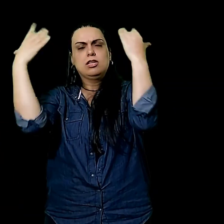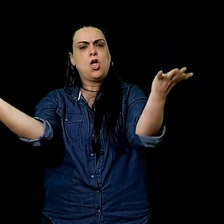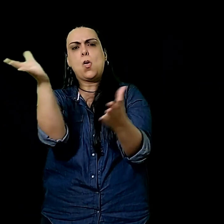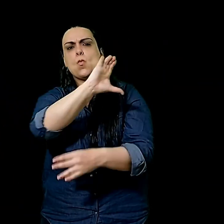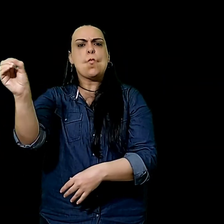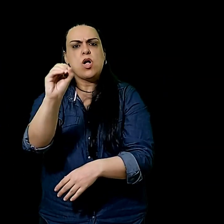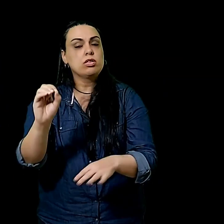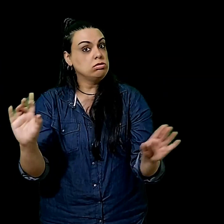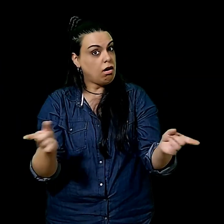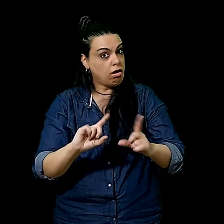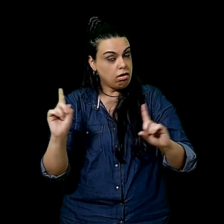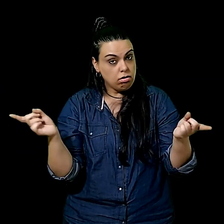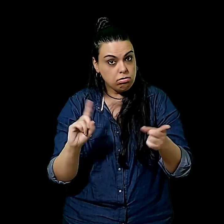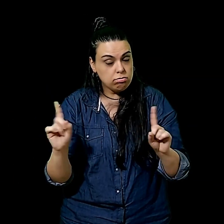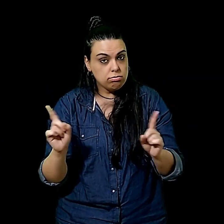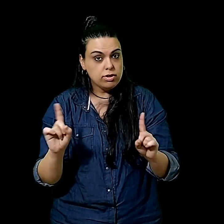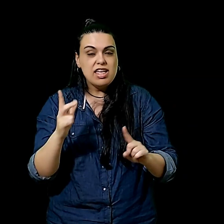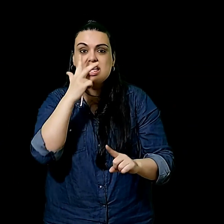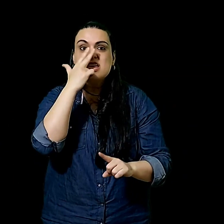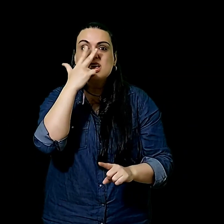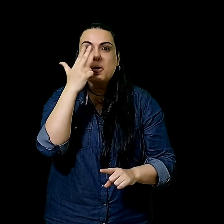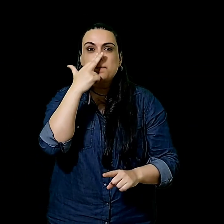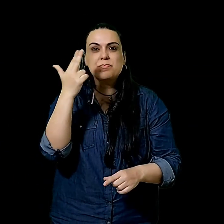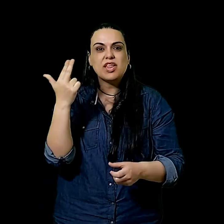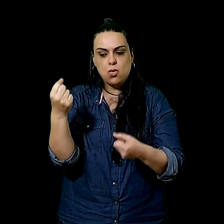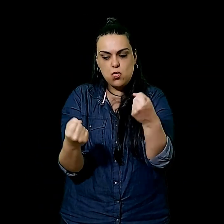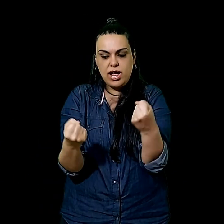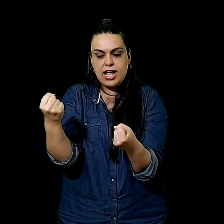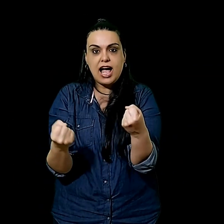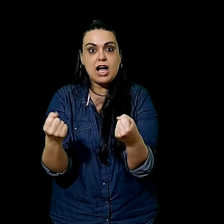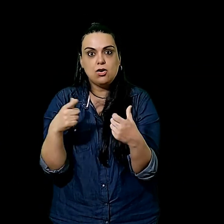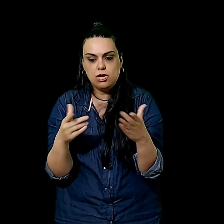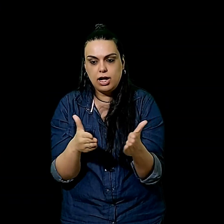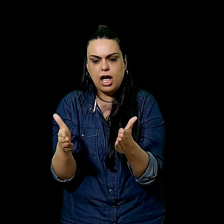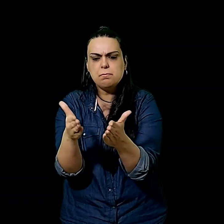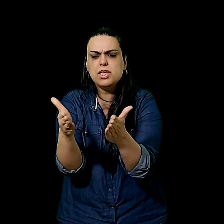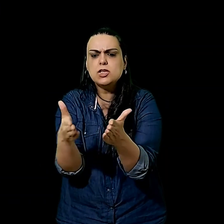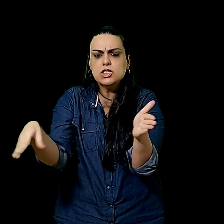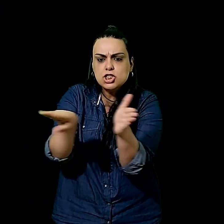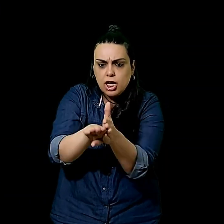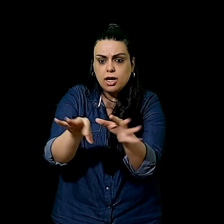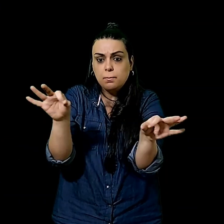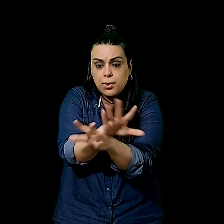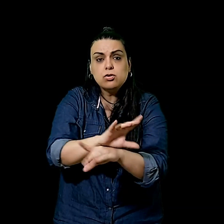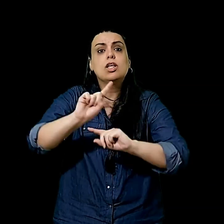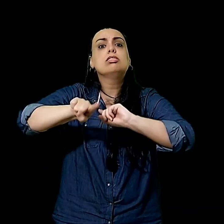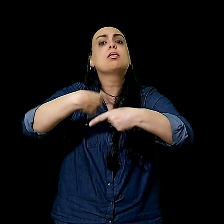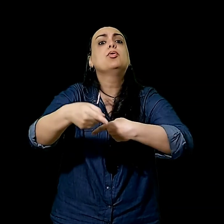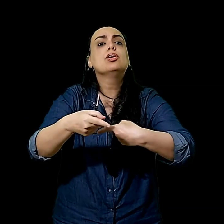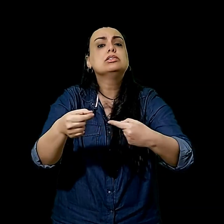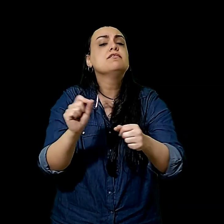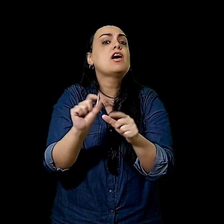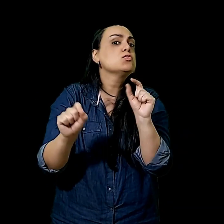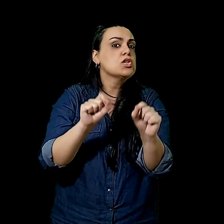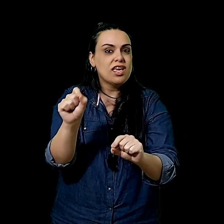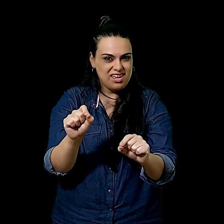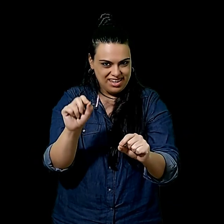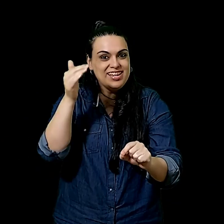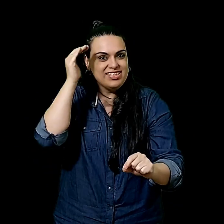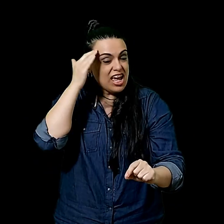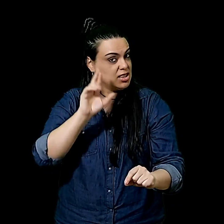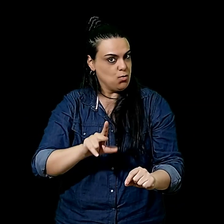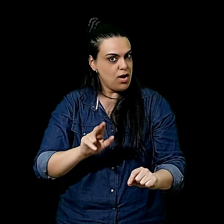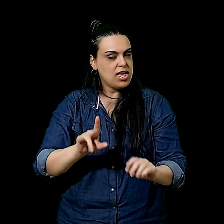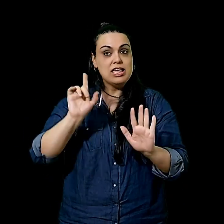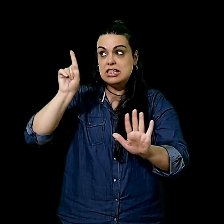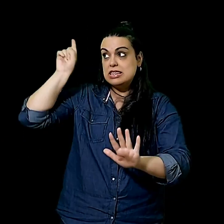Não é como um carro apenas que estabelece aqui para chegar num destino e depois daquele destino vai para onde? Entende?